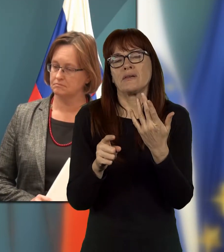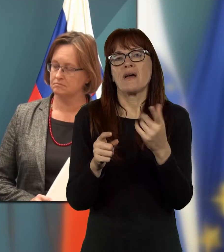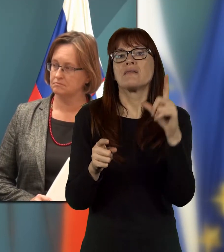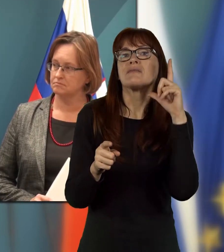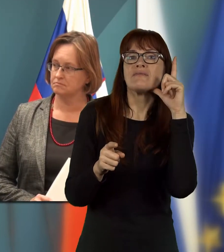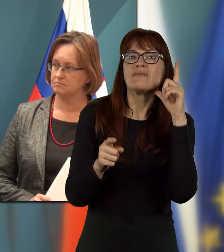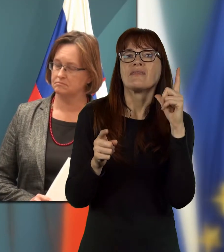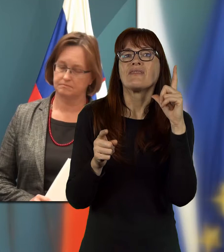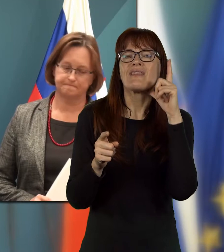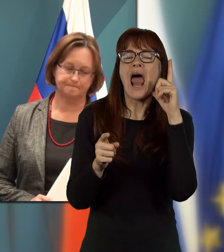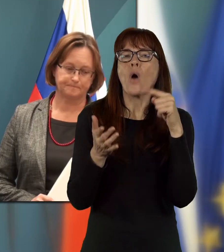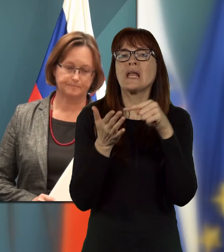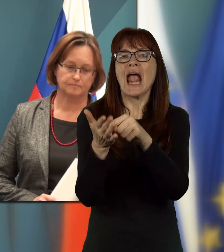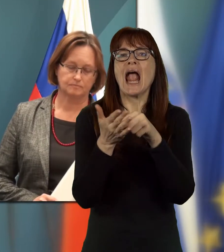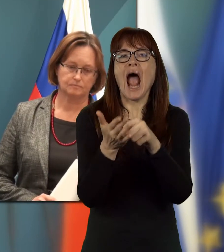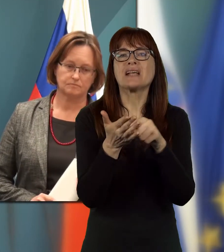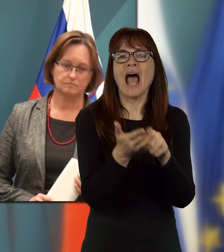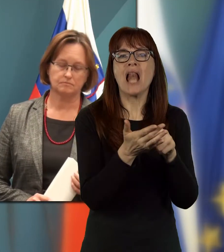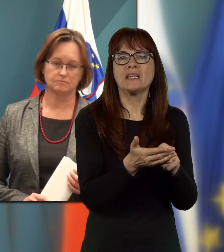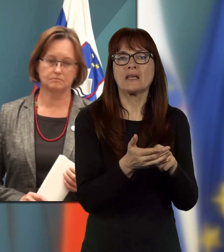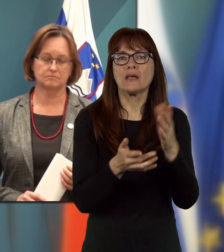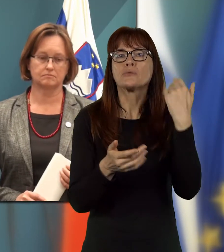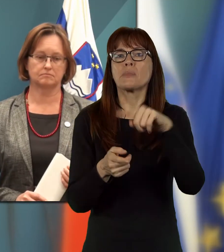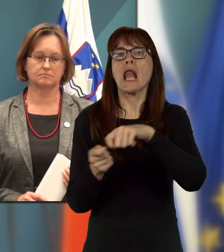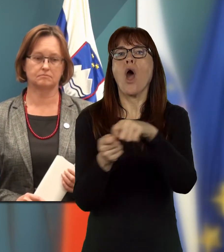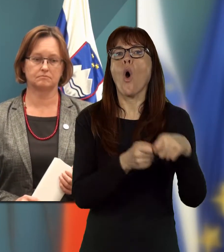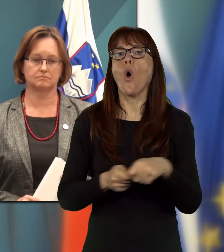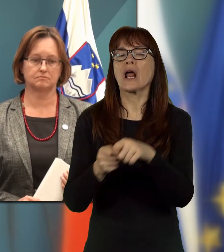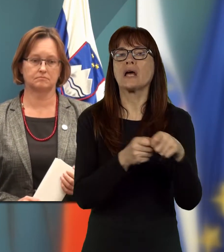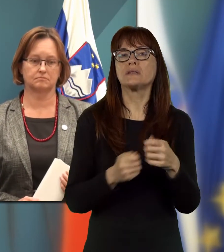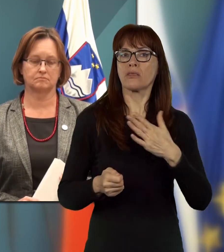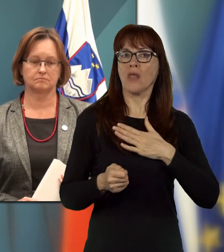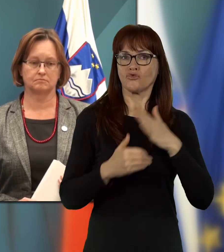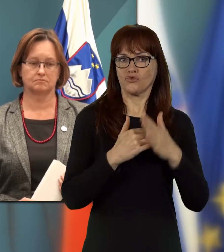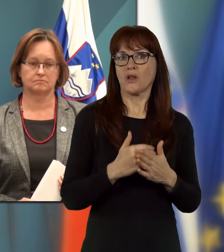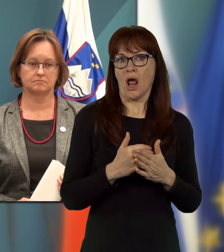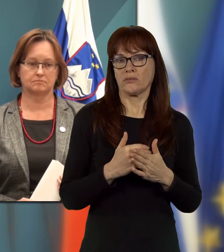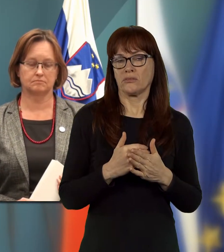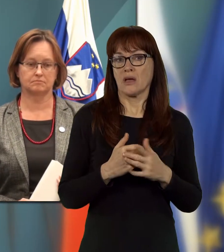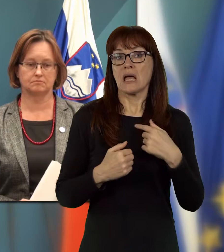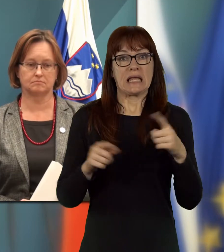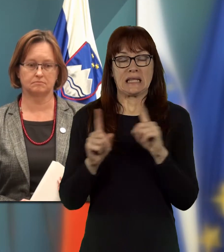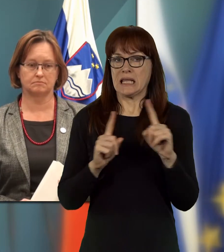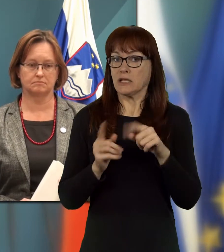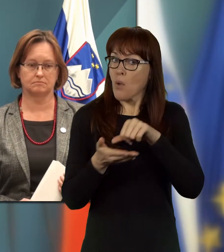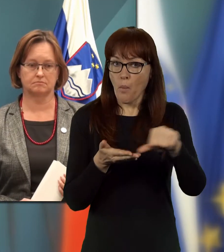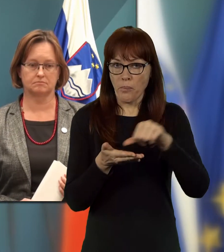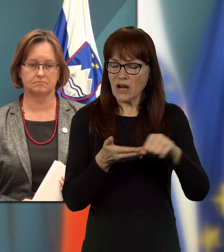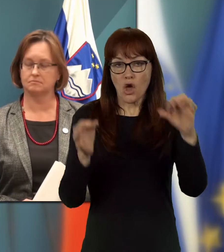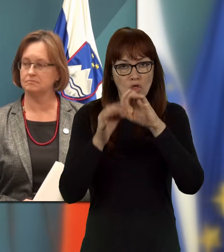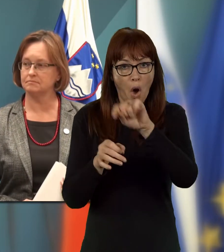recimo, ključnih kazalnikov. Te so bile organizirane z naše strani, kjer pač